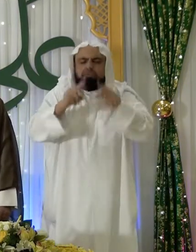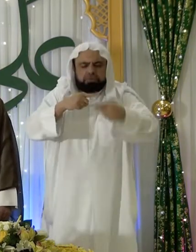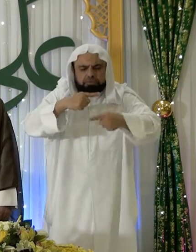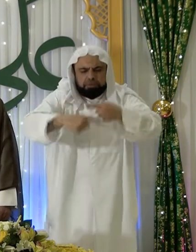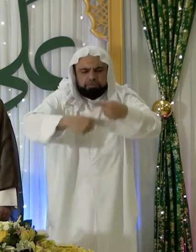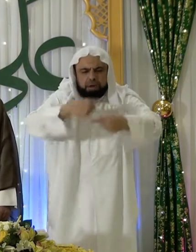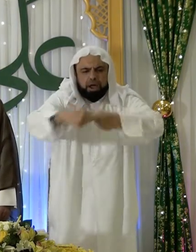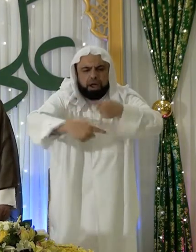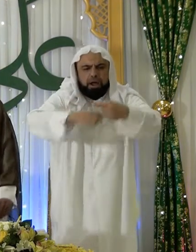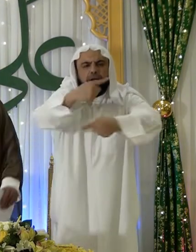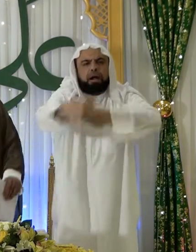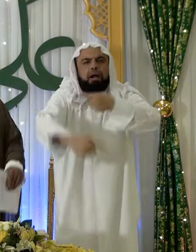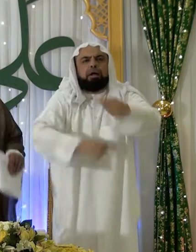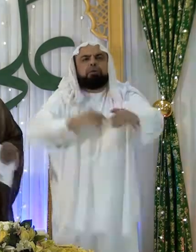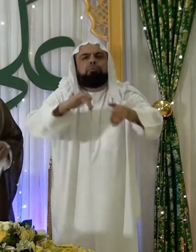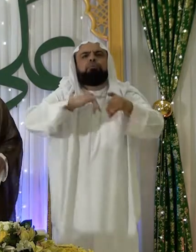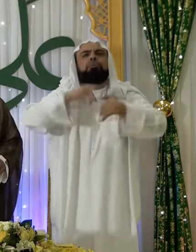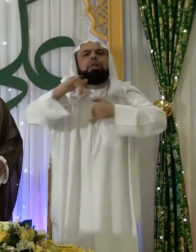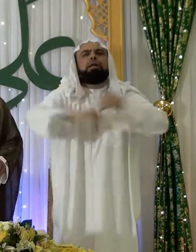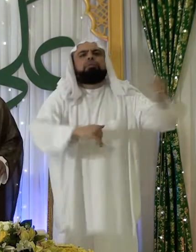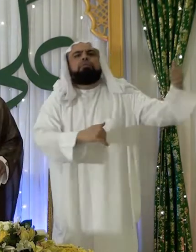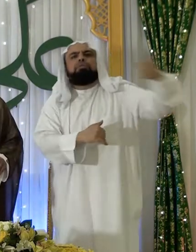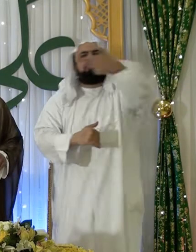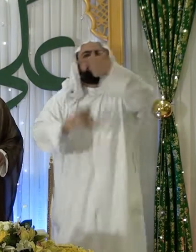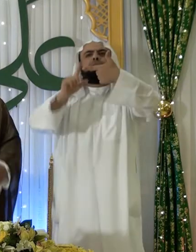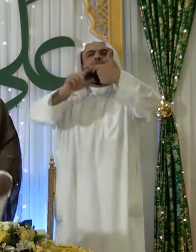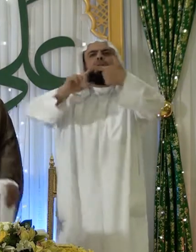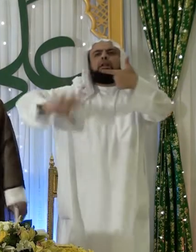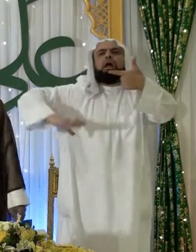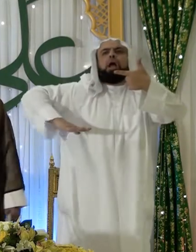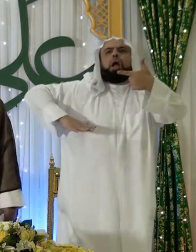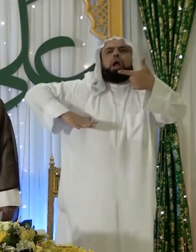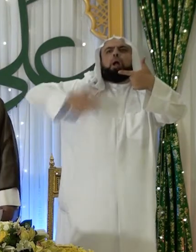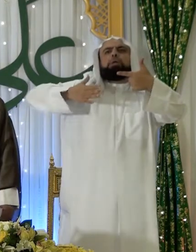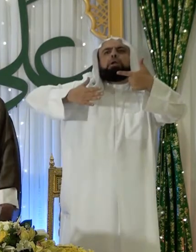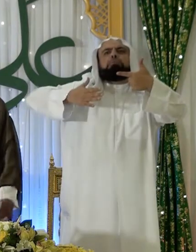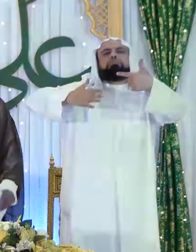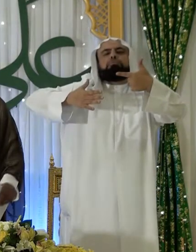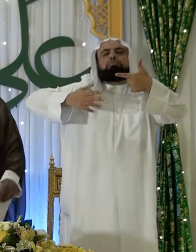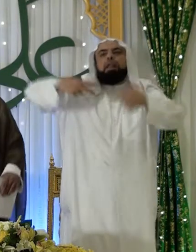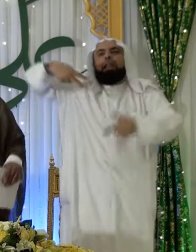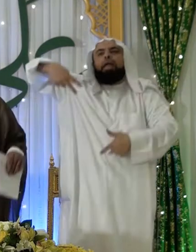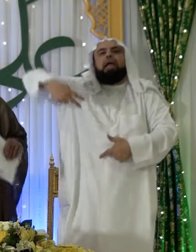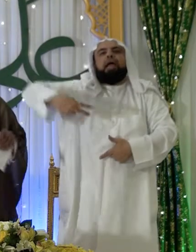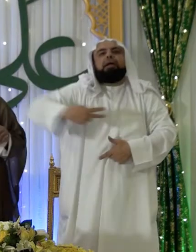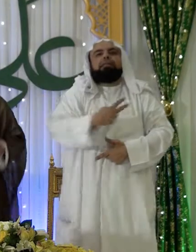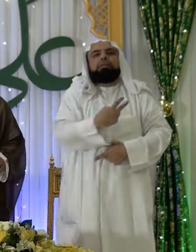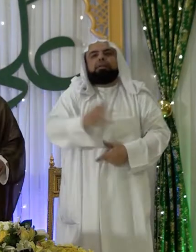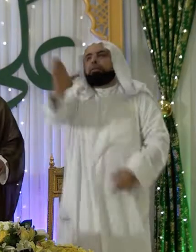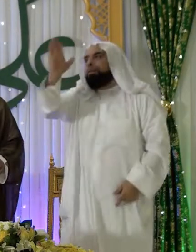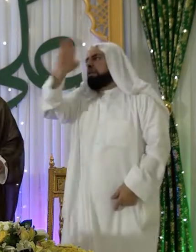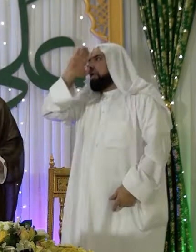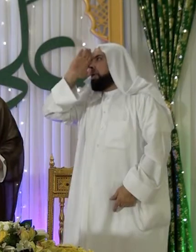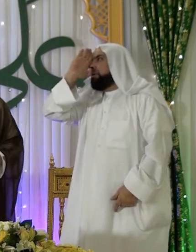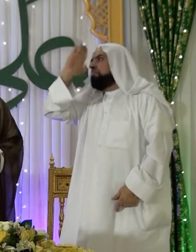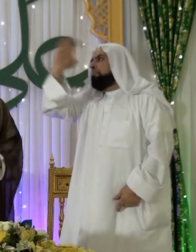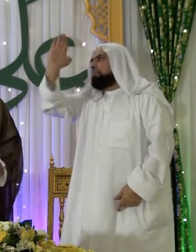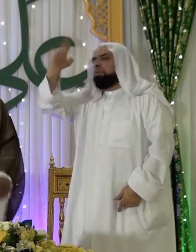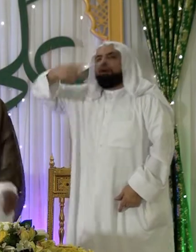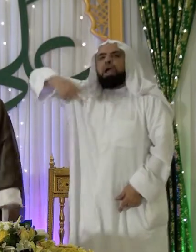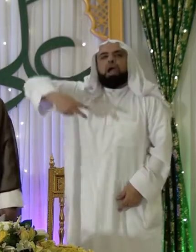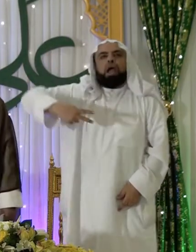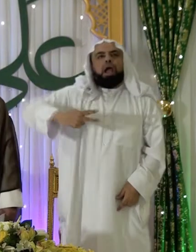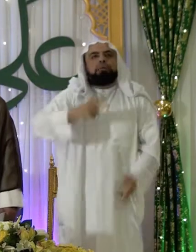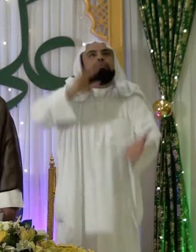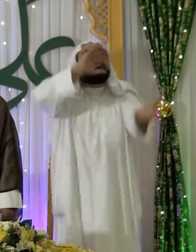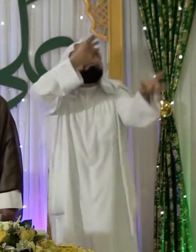ليكون خليفة لرسول الله وإماما على الأمة